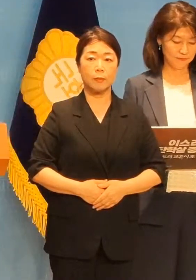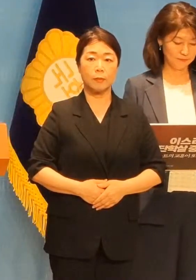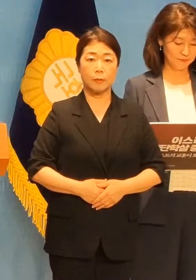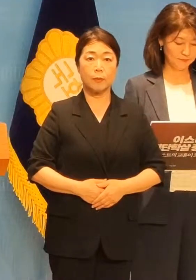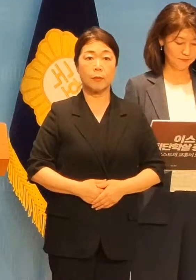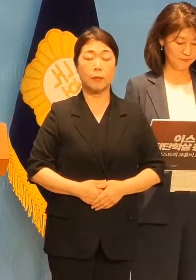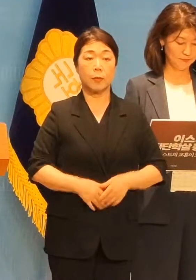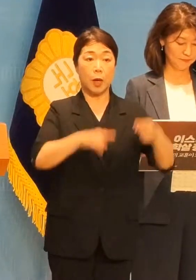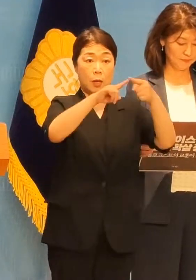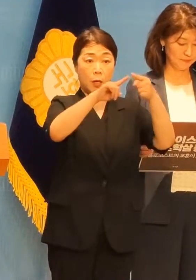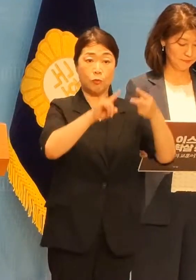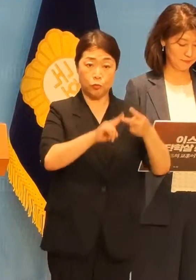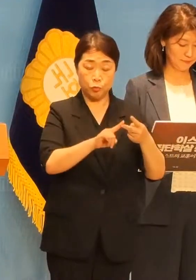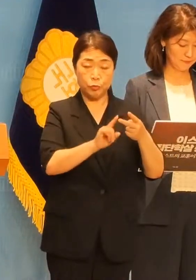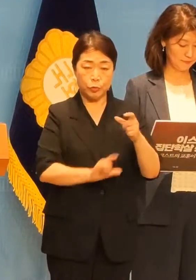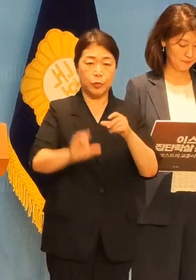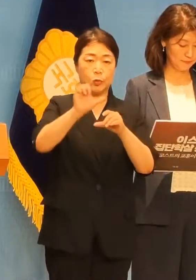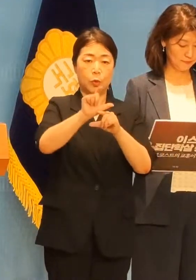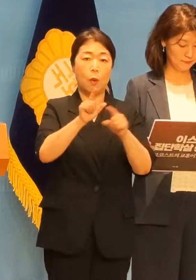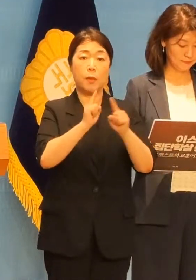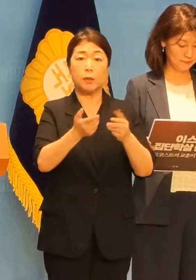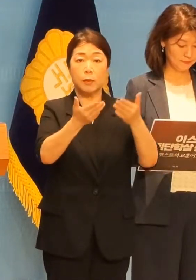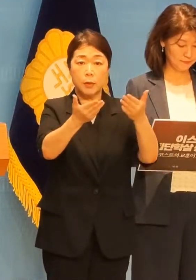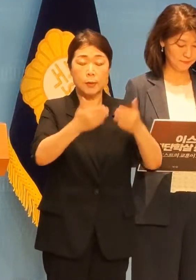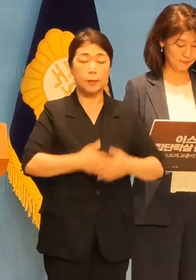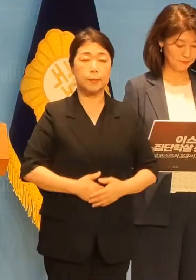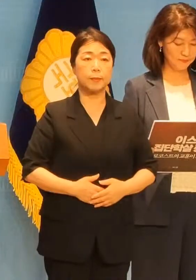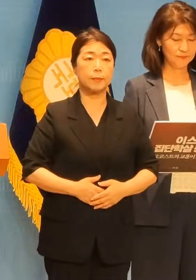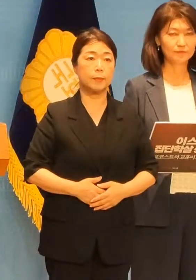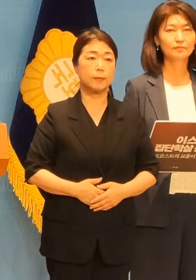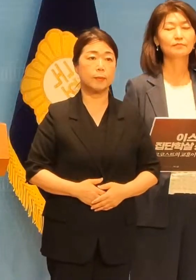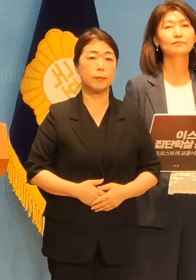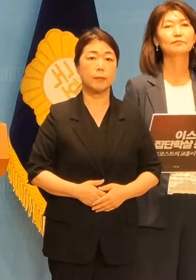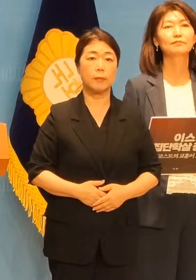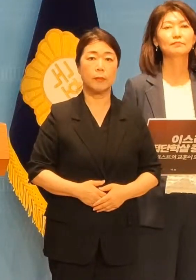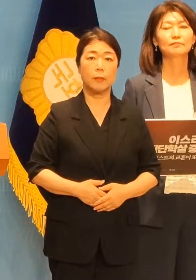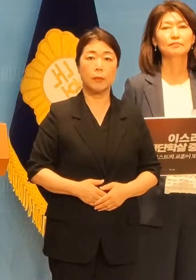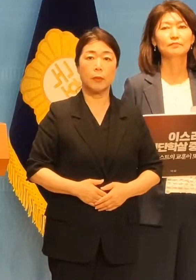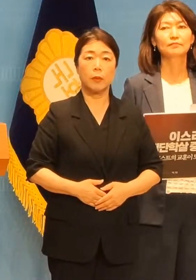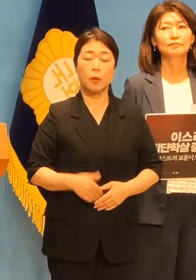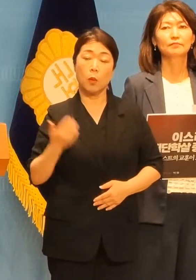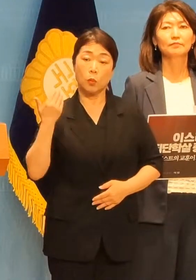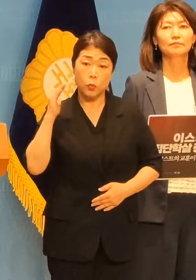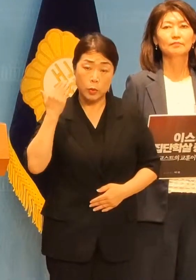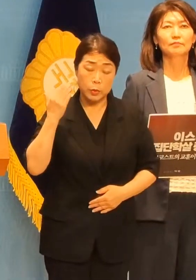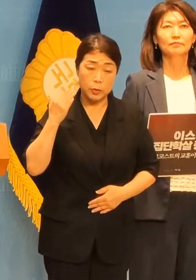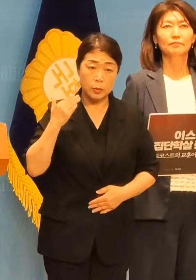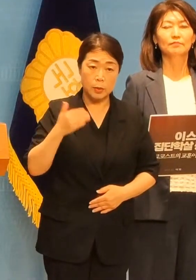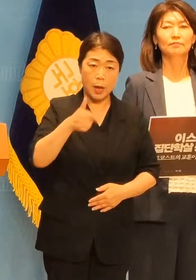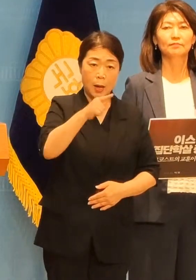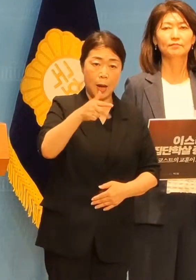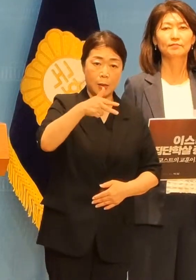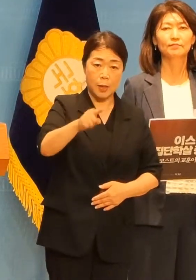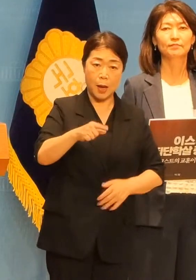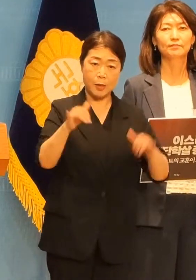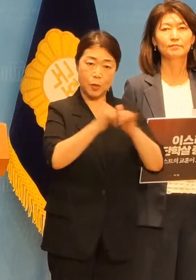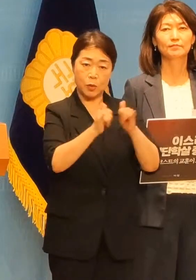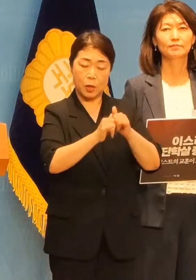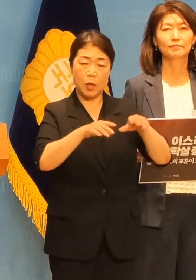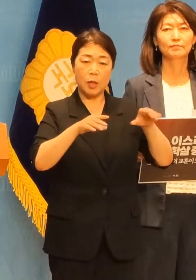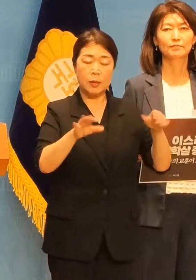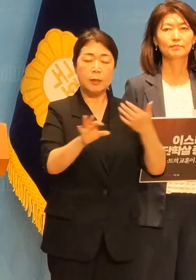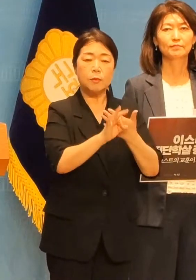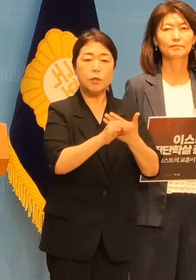예, 두 가지만 더 추가로 말씀드릴 게 있습니다. 또 최근에 가자 전쟁 중년 휴전